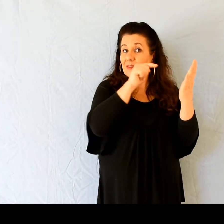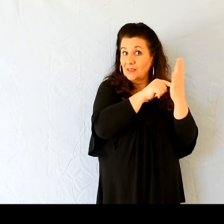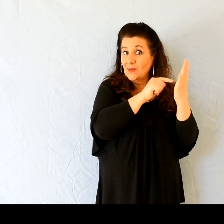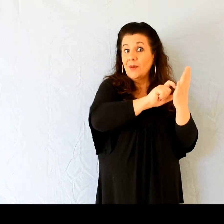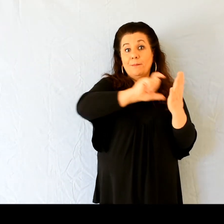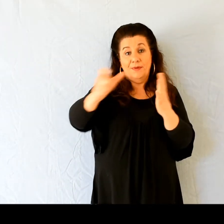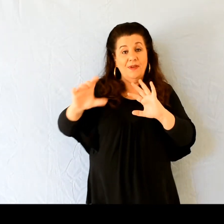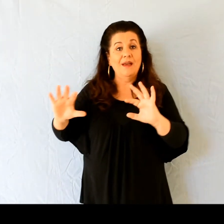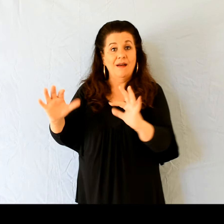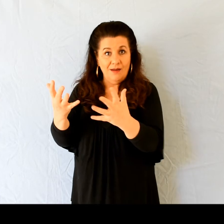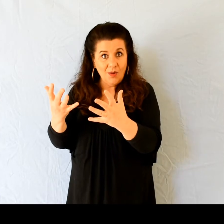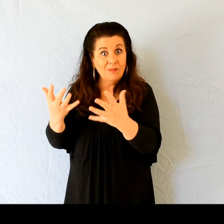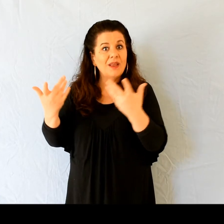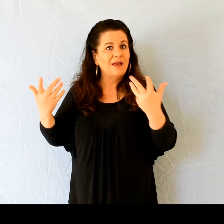Cyrus, roi de Perse,